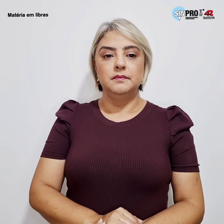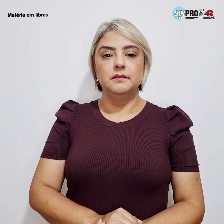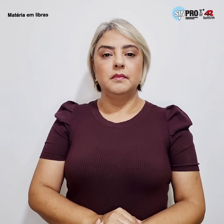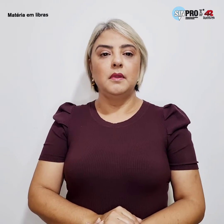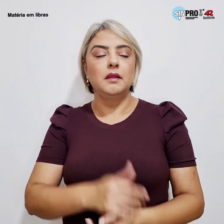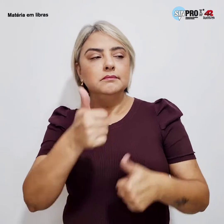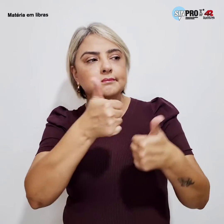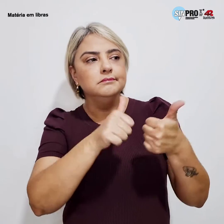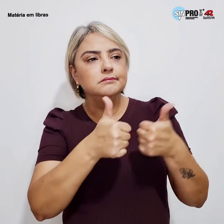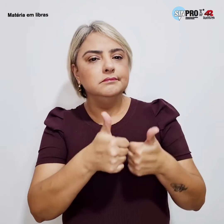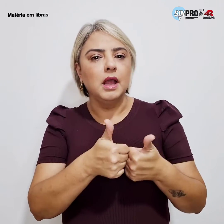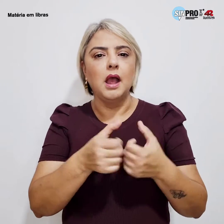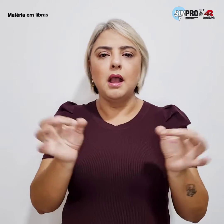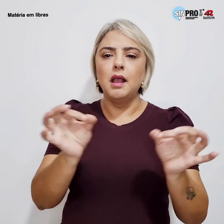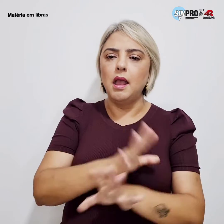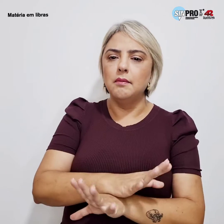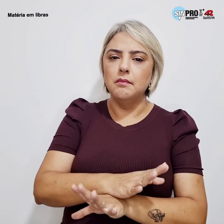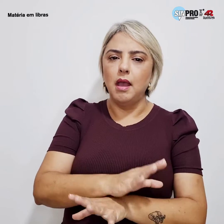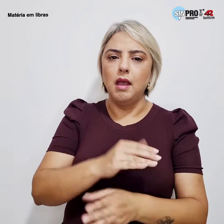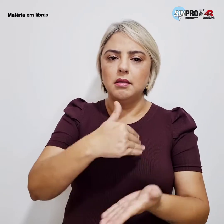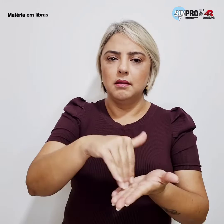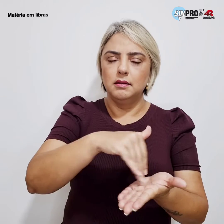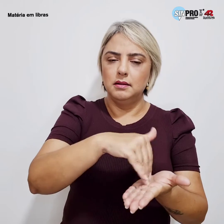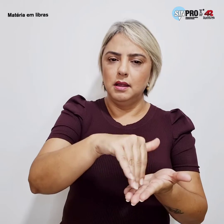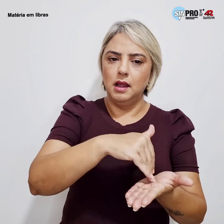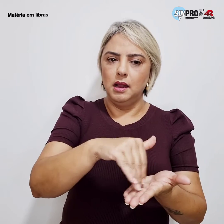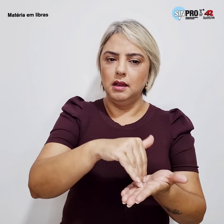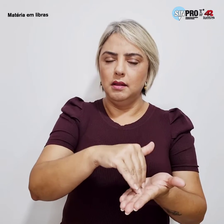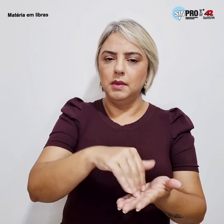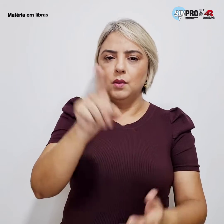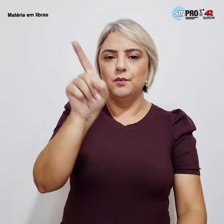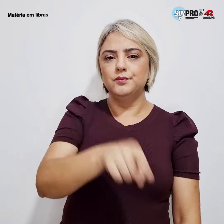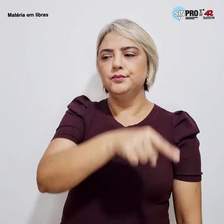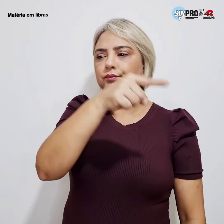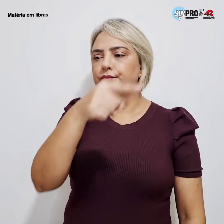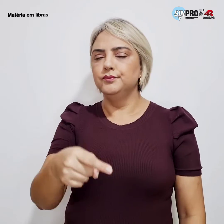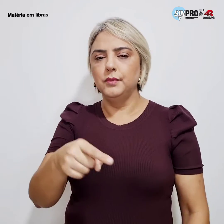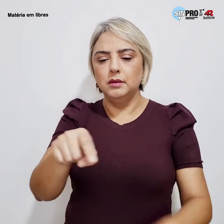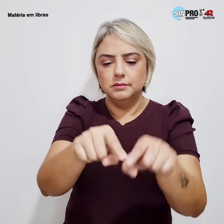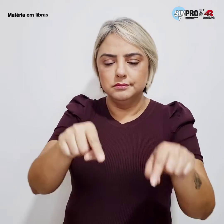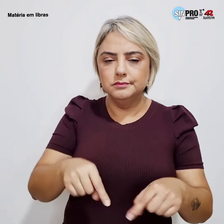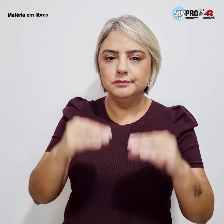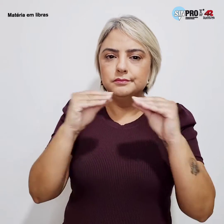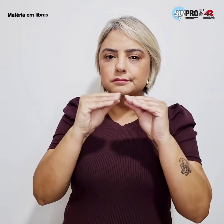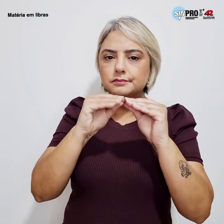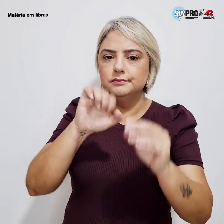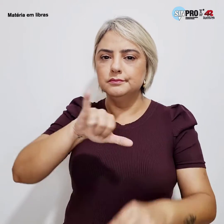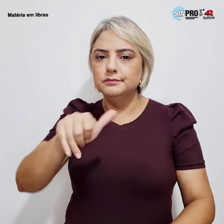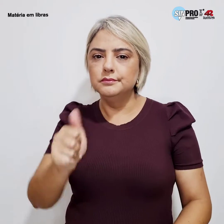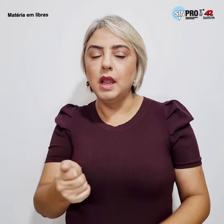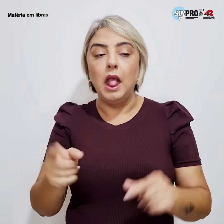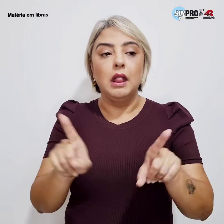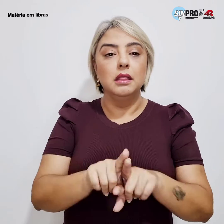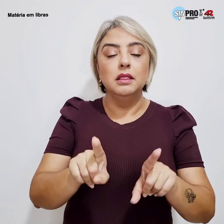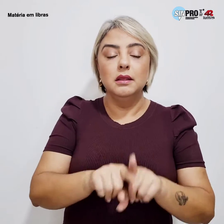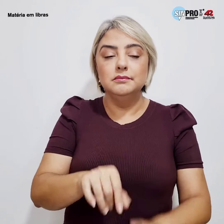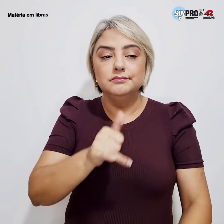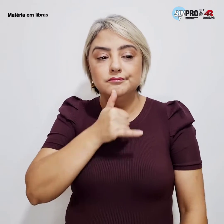Analogamente à extinção da SECAD, o cancelamento de turmas de EJA também desanima estudantes